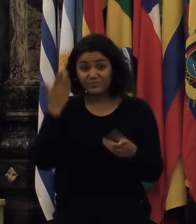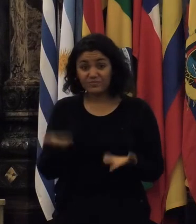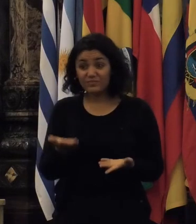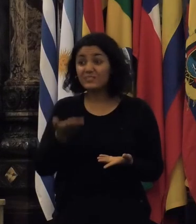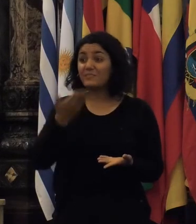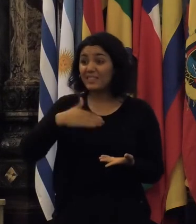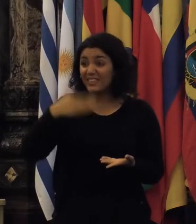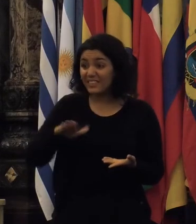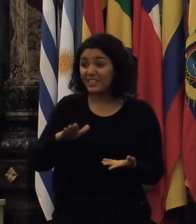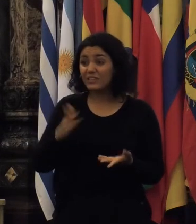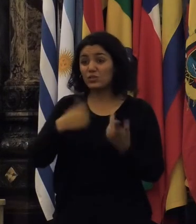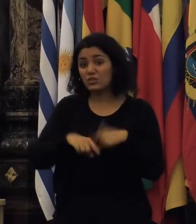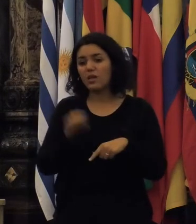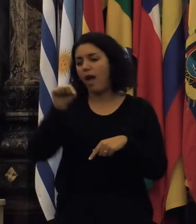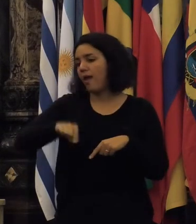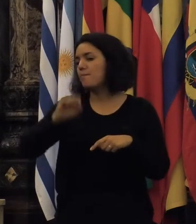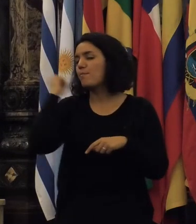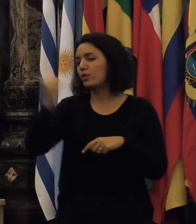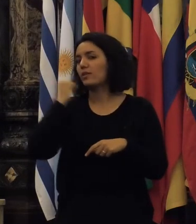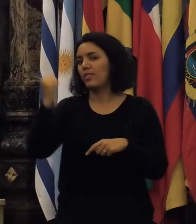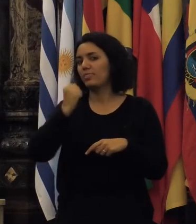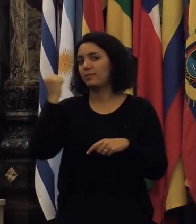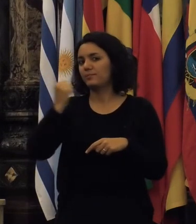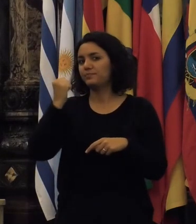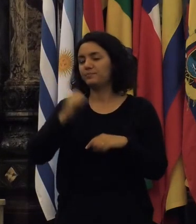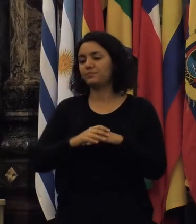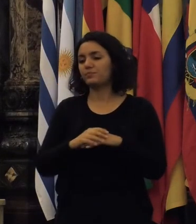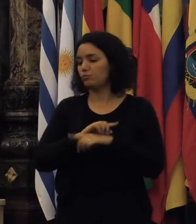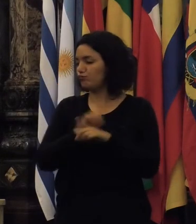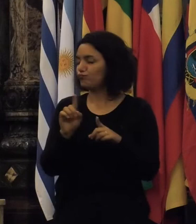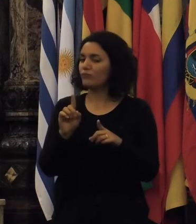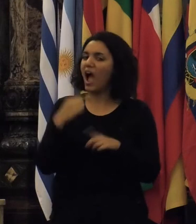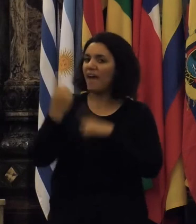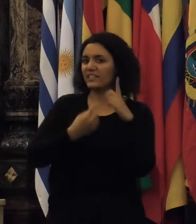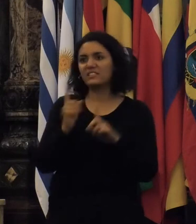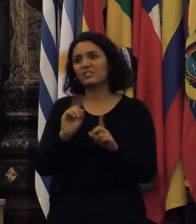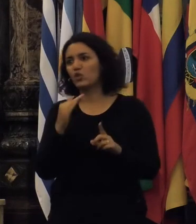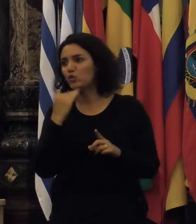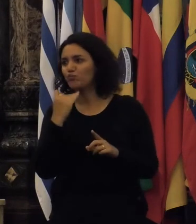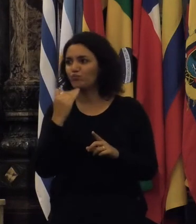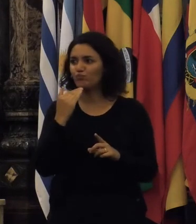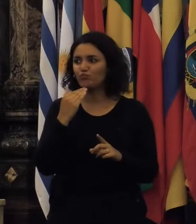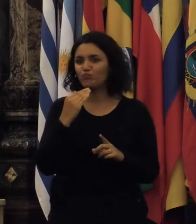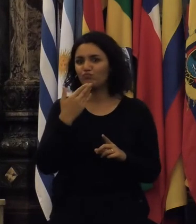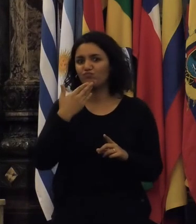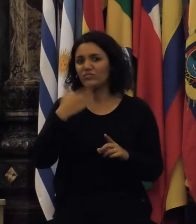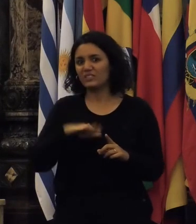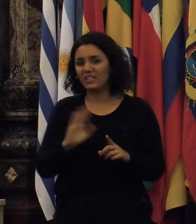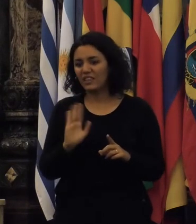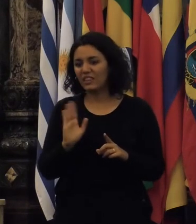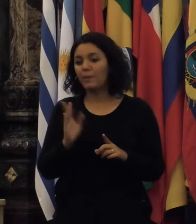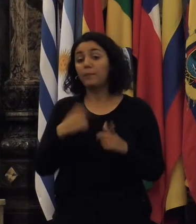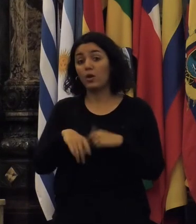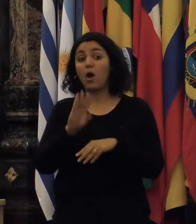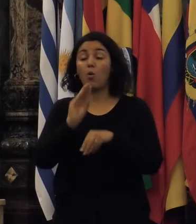Entonces, acá aparece una clave para salir, que no siempre la tenemos en cuenta y que fue muy contundente en un curso,